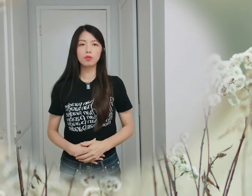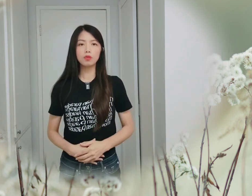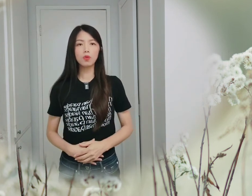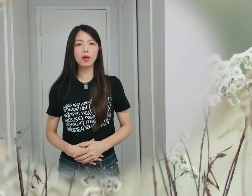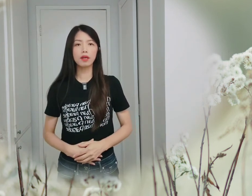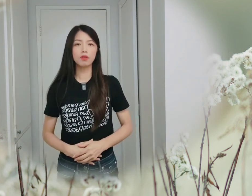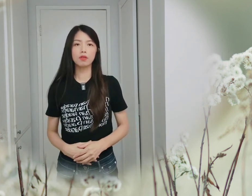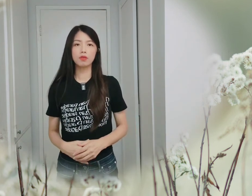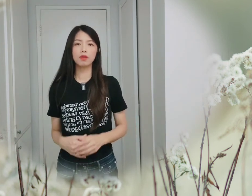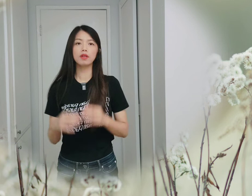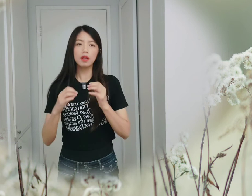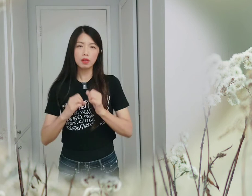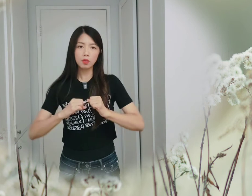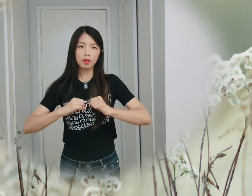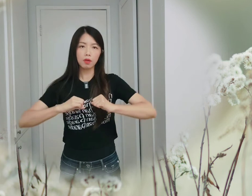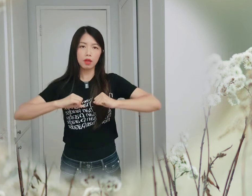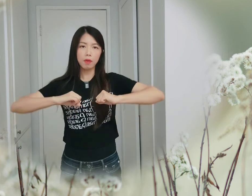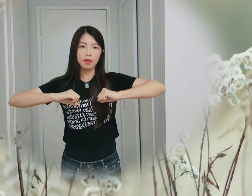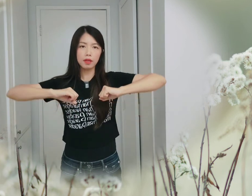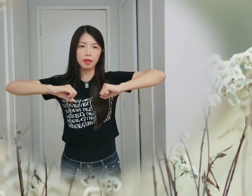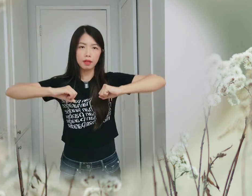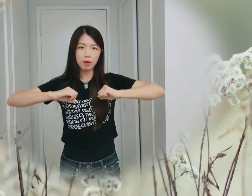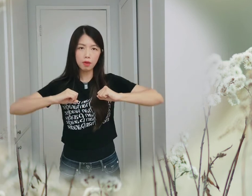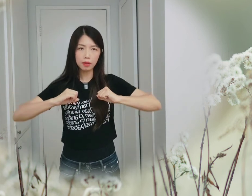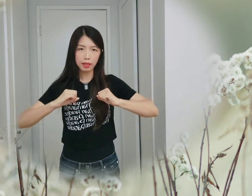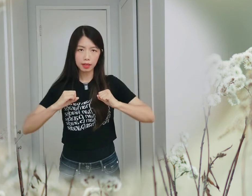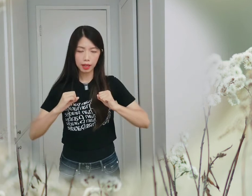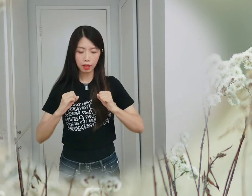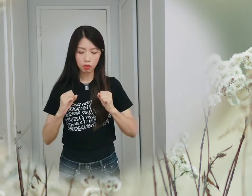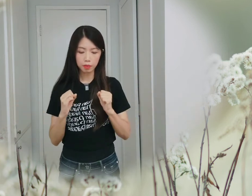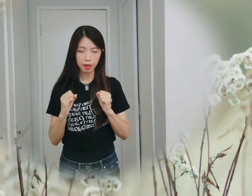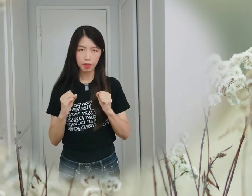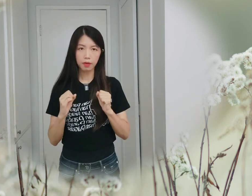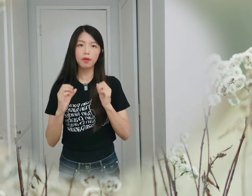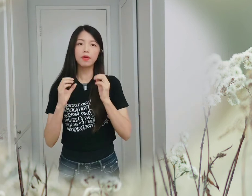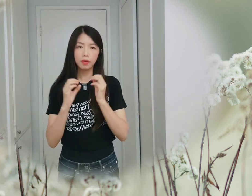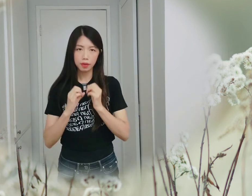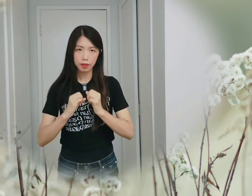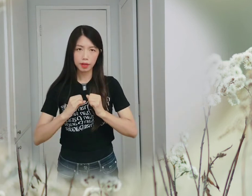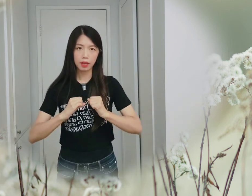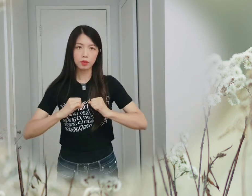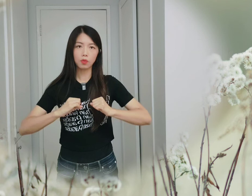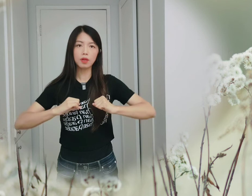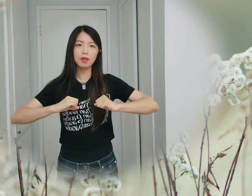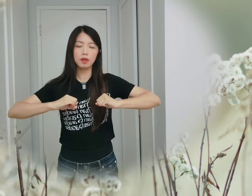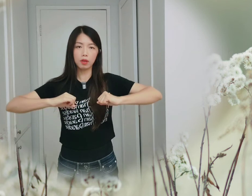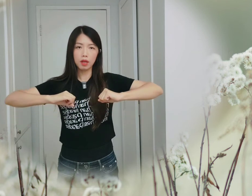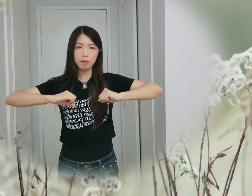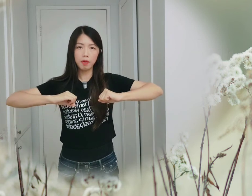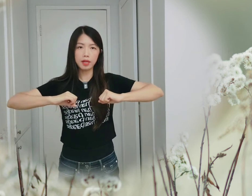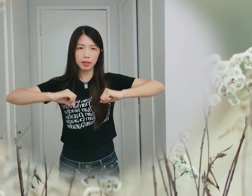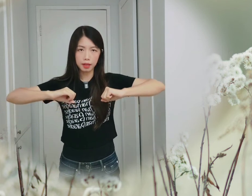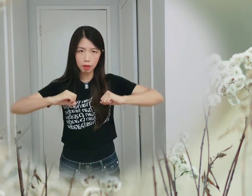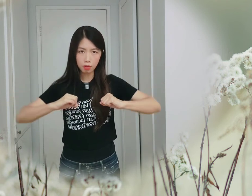하소서. 순종하다 이런 뜻의 수어는 손을 이렇게 벌린 상태에서 다시 이렇게 닫아주시면 돼요. 양손을